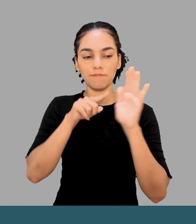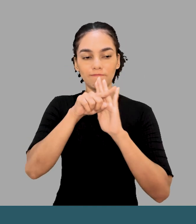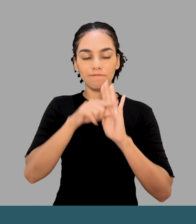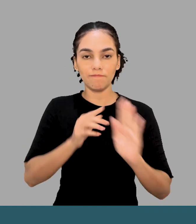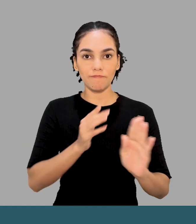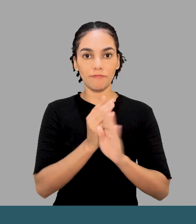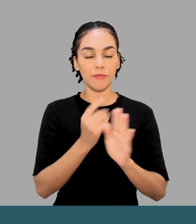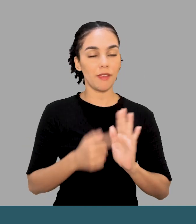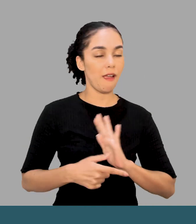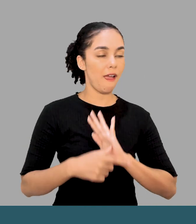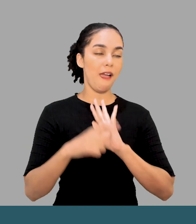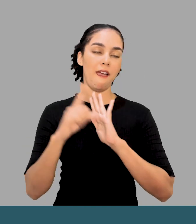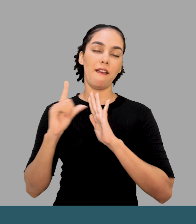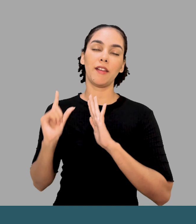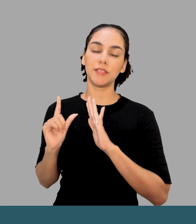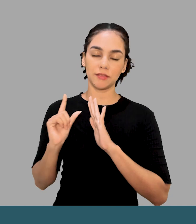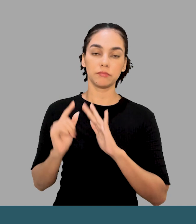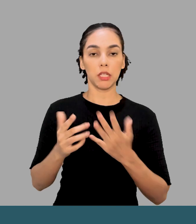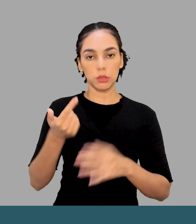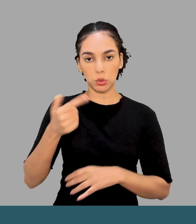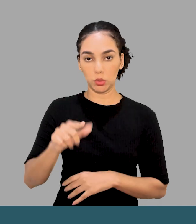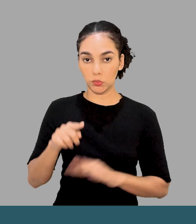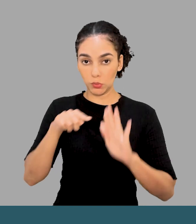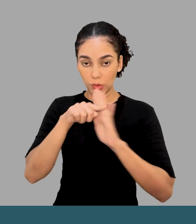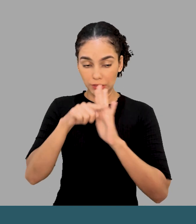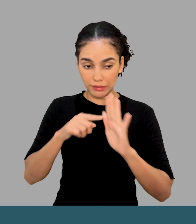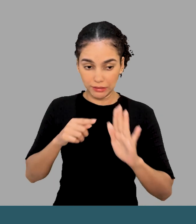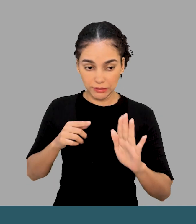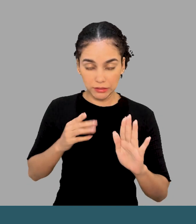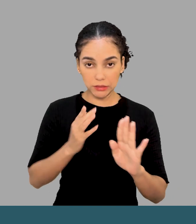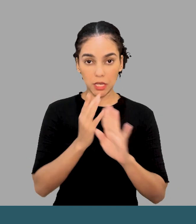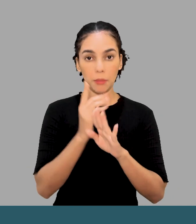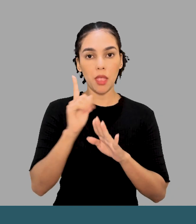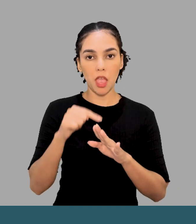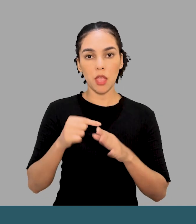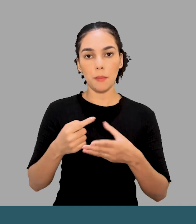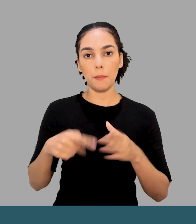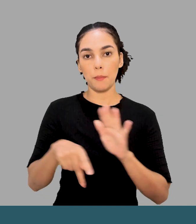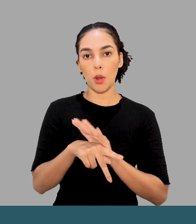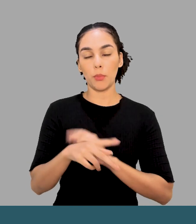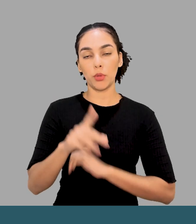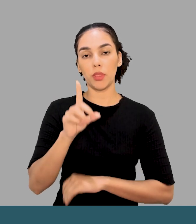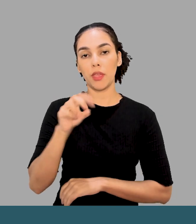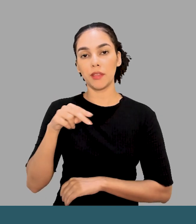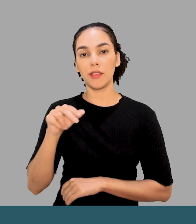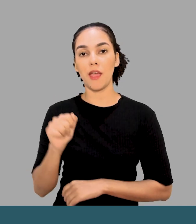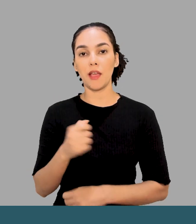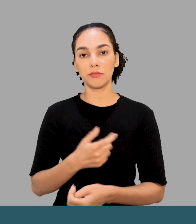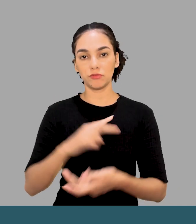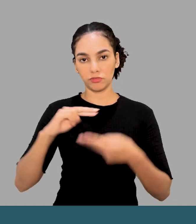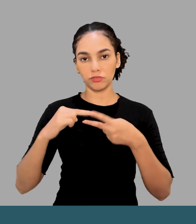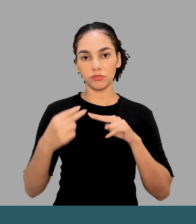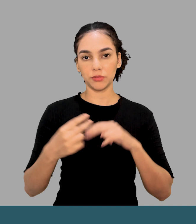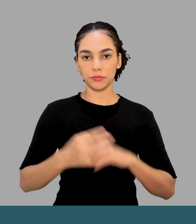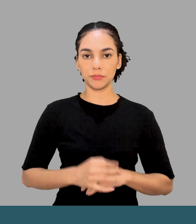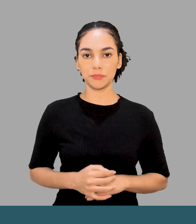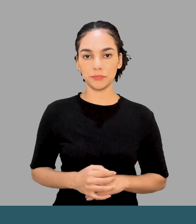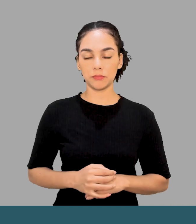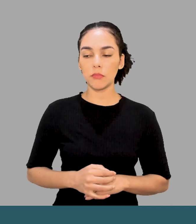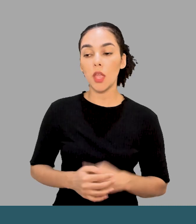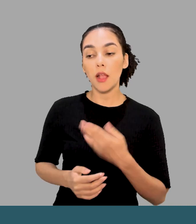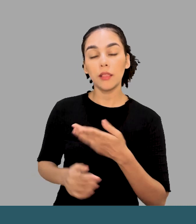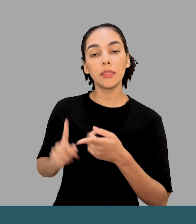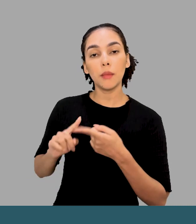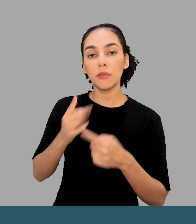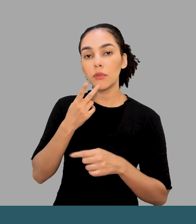precoce possível. E, de novo, o exame marcador é um exame genético, é um exame de DNA. Ele também falou sobre o papel dos pais